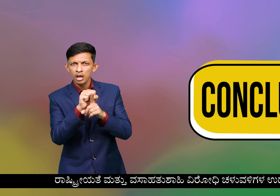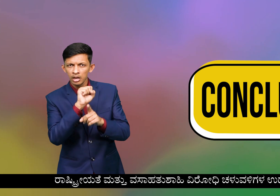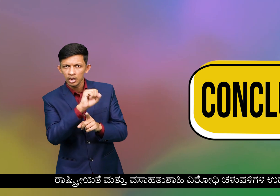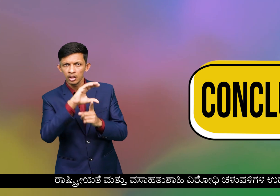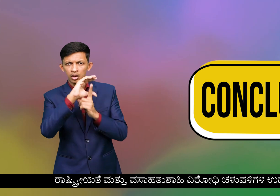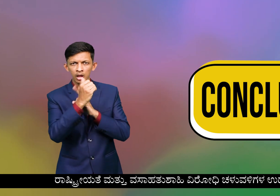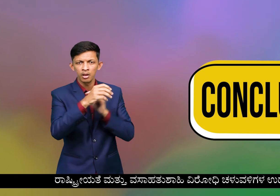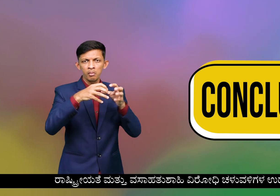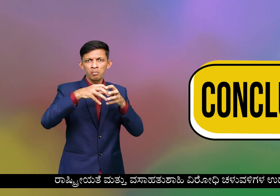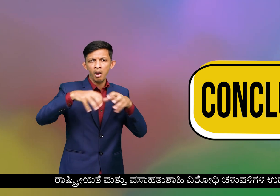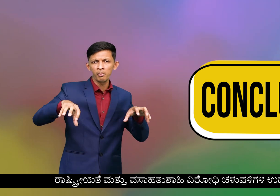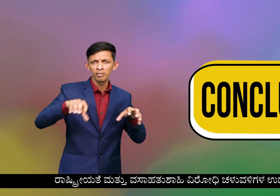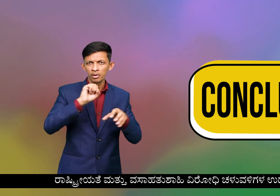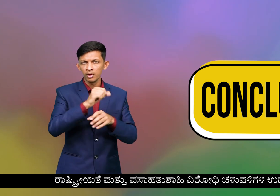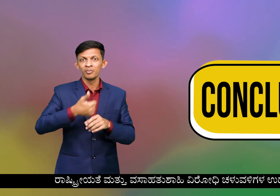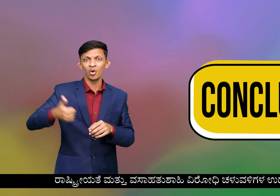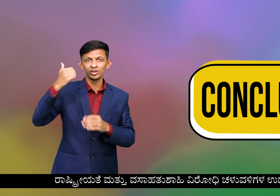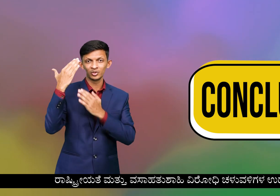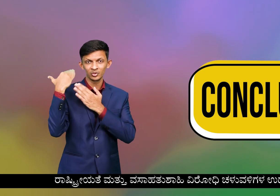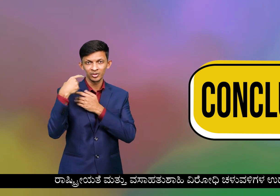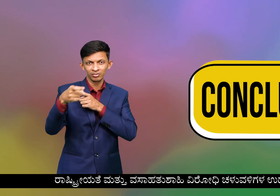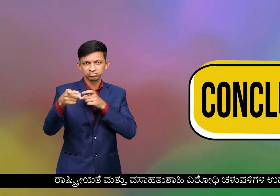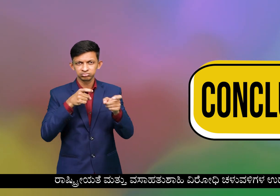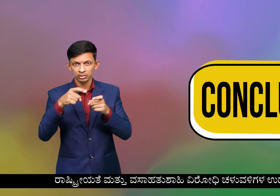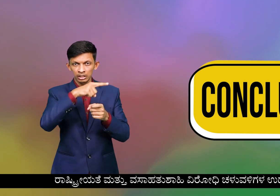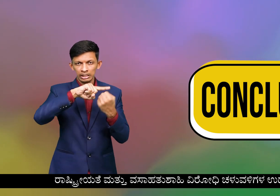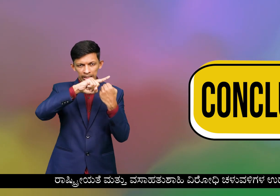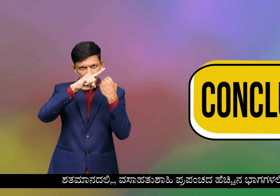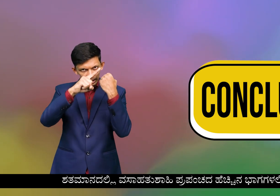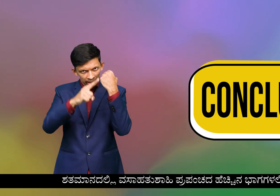ವಸಾಹತುಶಾಹಿ ವಿರೋಧಿ ಚಳುವಳಿಗಳಿಗೆ ಉದಯದ ನಂತರ 20ನೇ